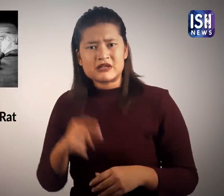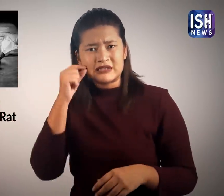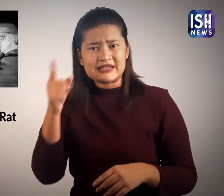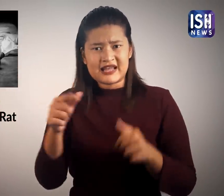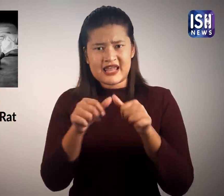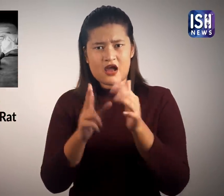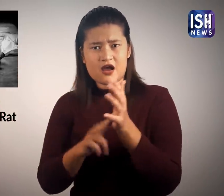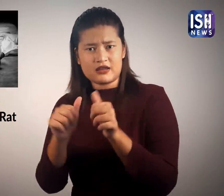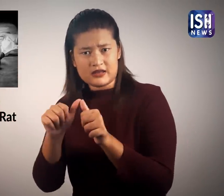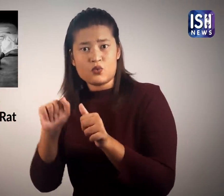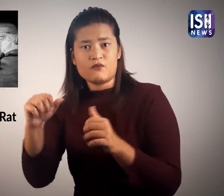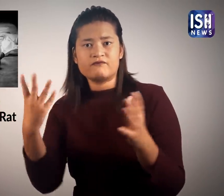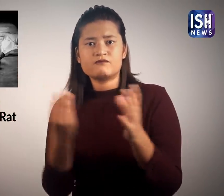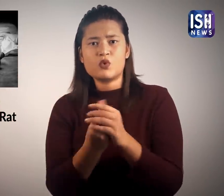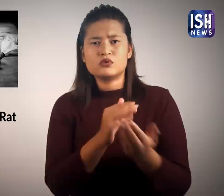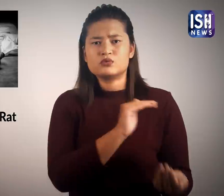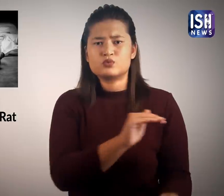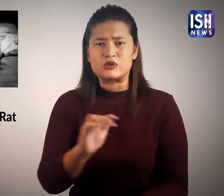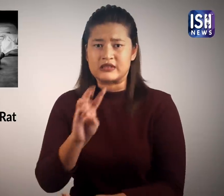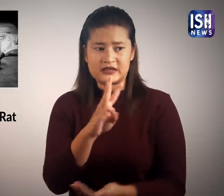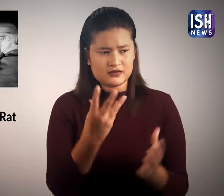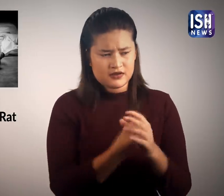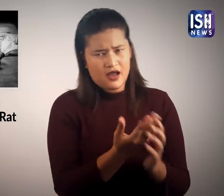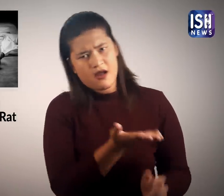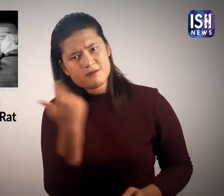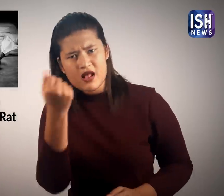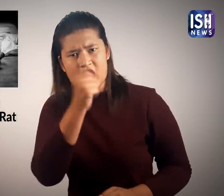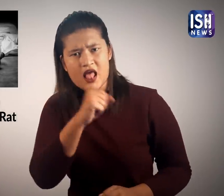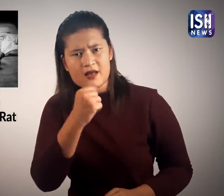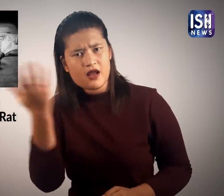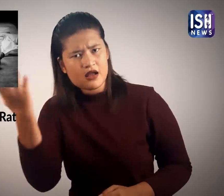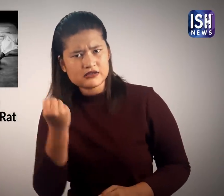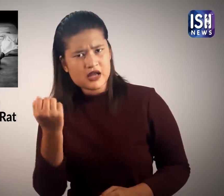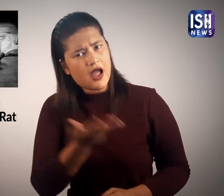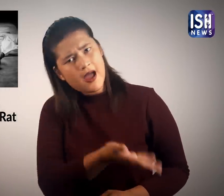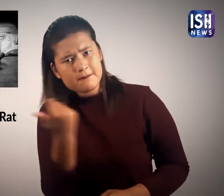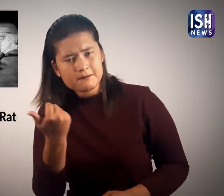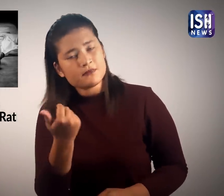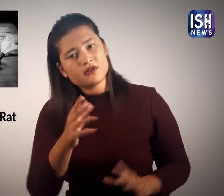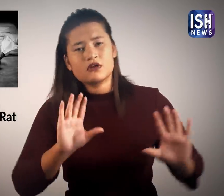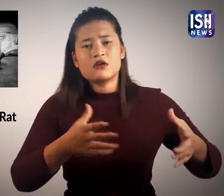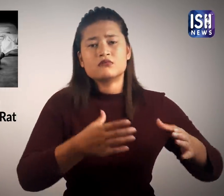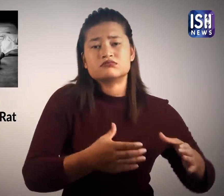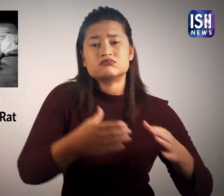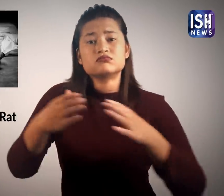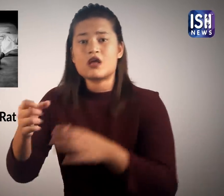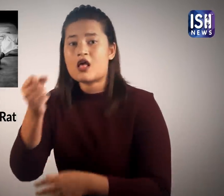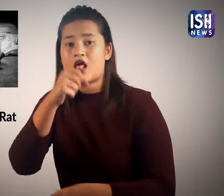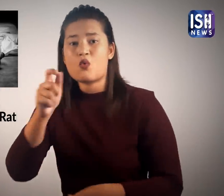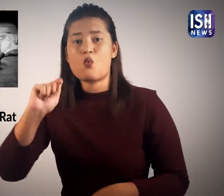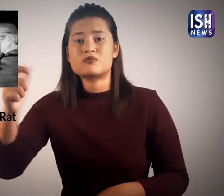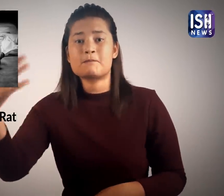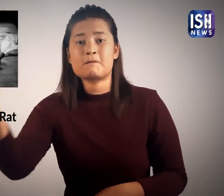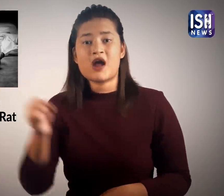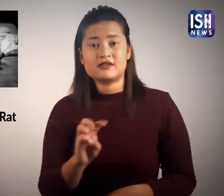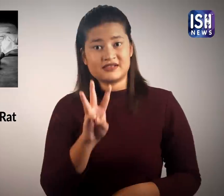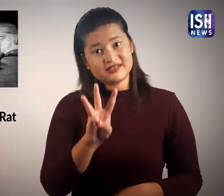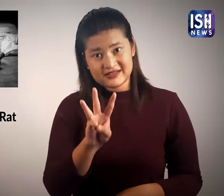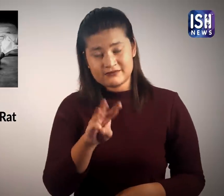इसके बाद अंसारी तीनों बच्चों को आईस्क्रीम के लिए बाहर ले गया उसने कत्रित तोर पर आईस्क्रीम में चूहे